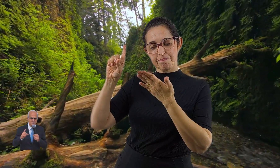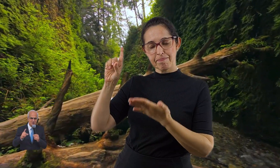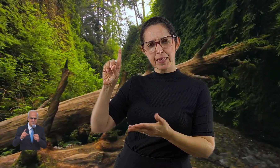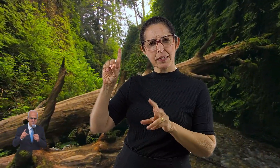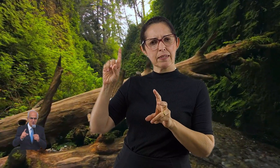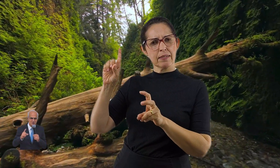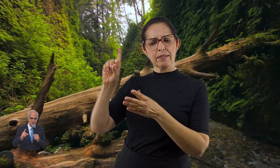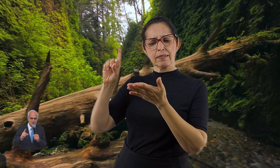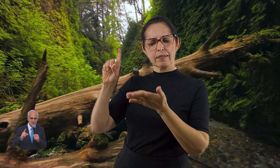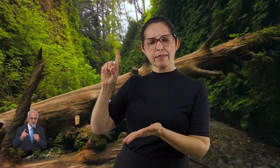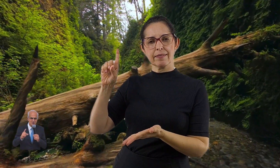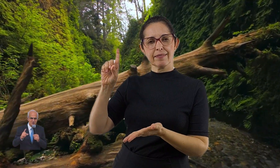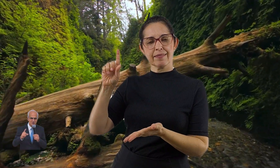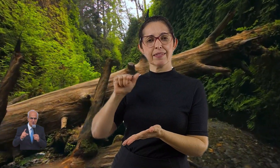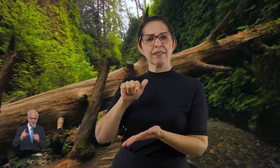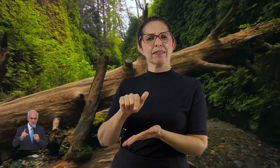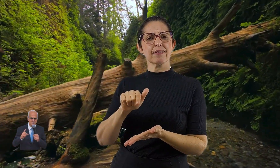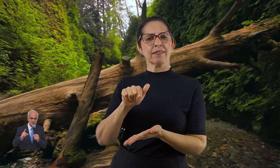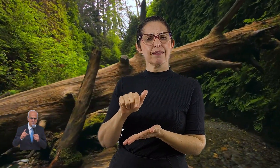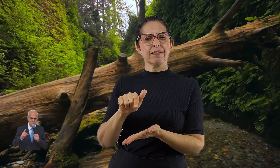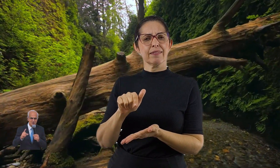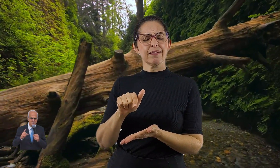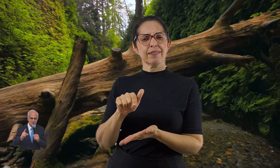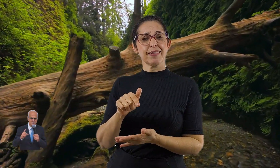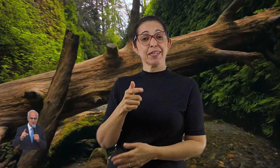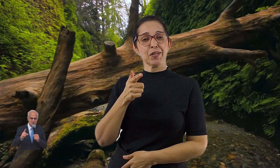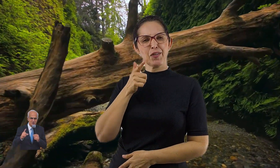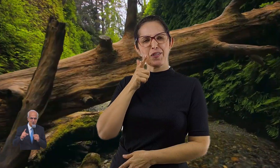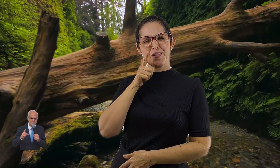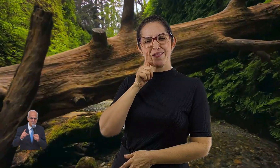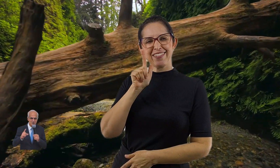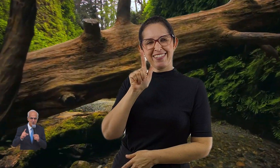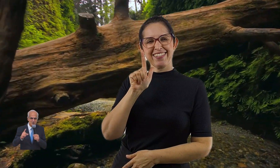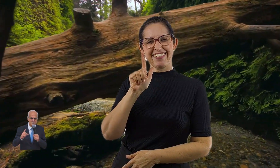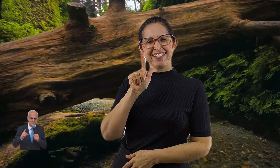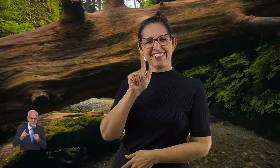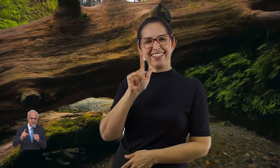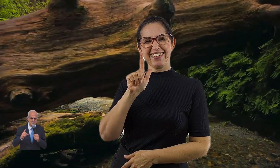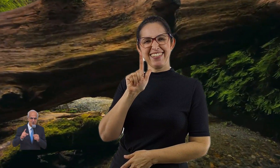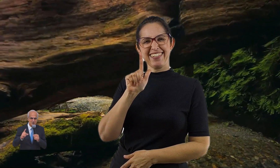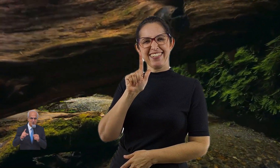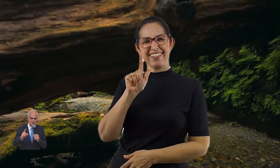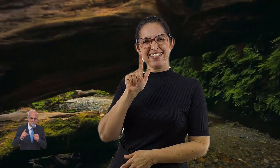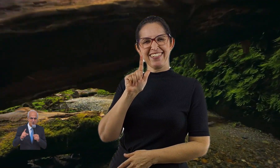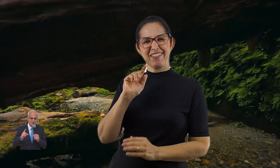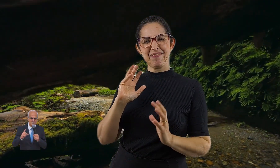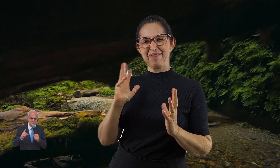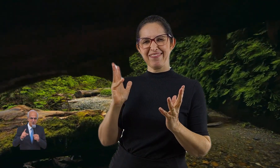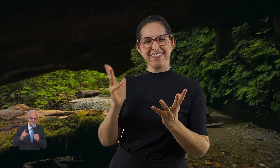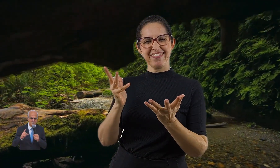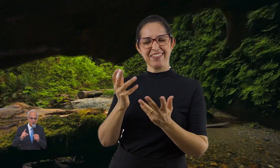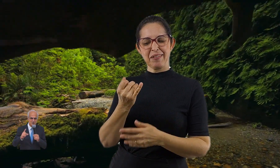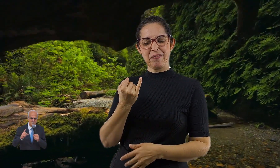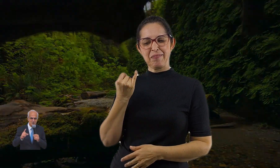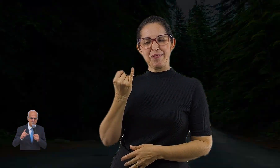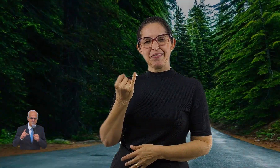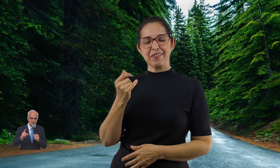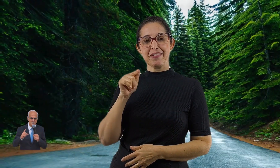Porque Davi alcançou algo que é fundamental para quem quer